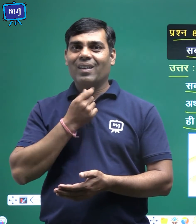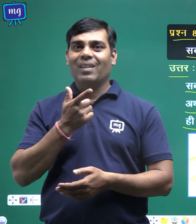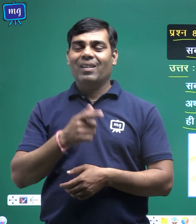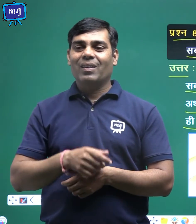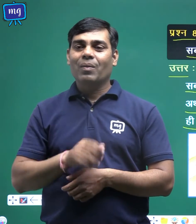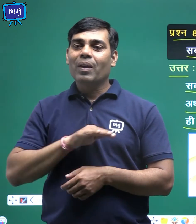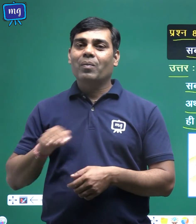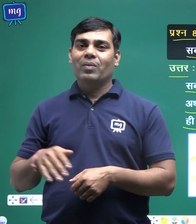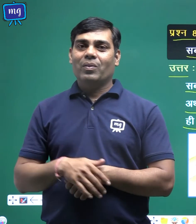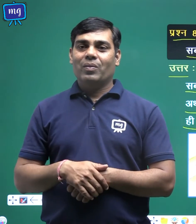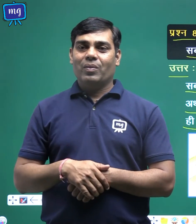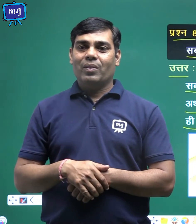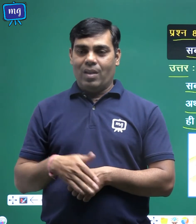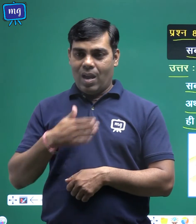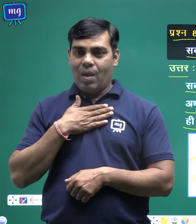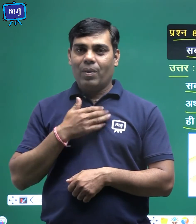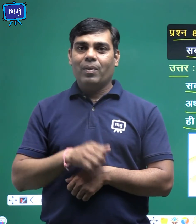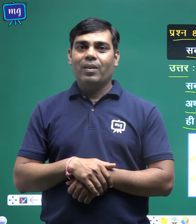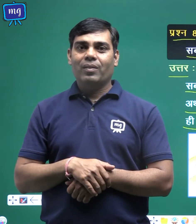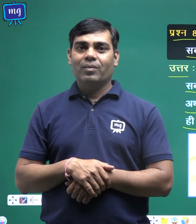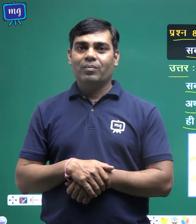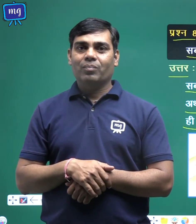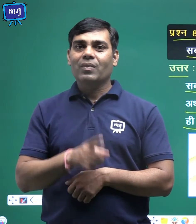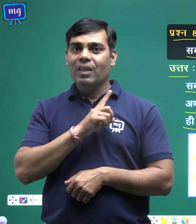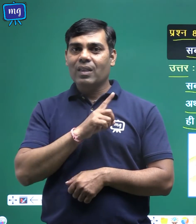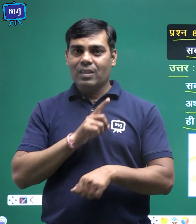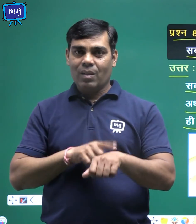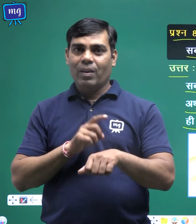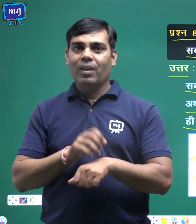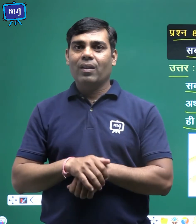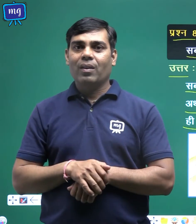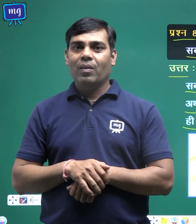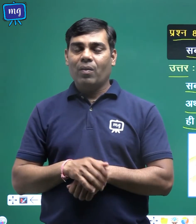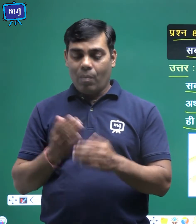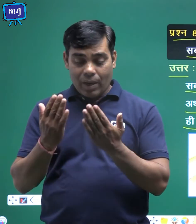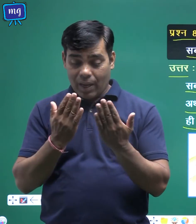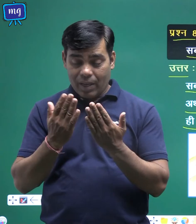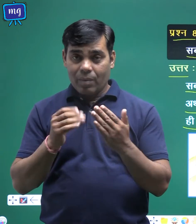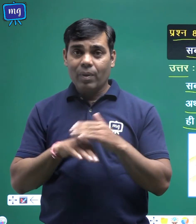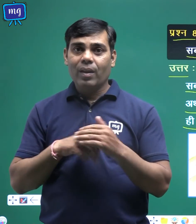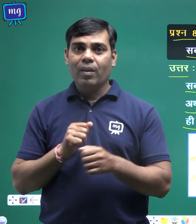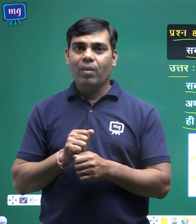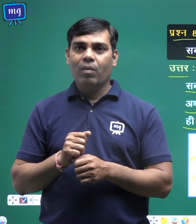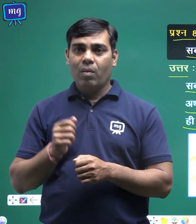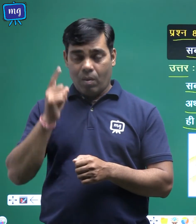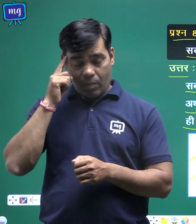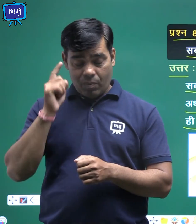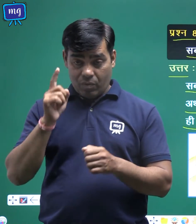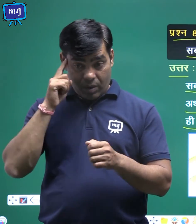प्यारे बच्चों, हमें भी इस समय पढ़ाई में अपना पूरा